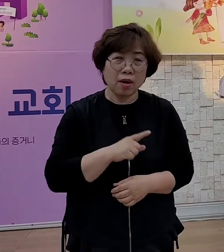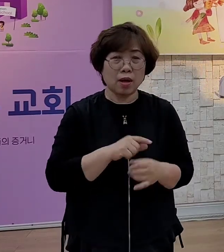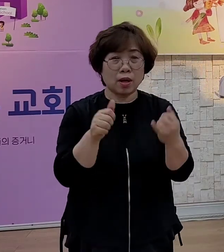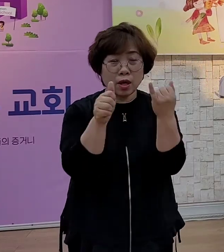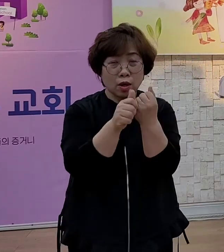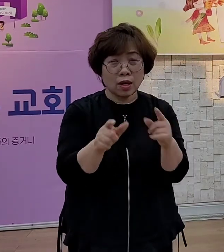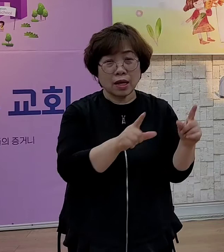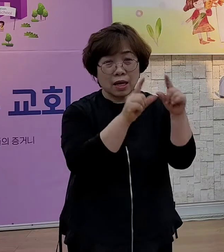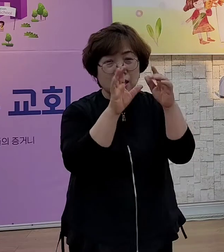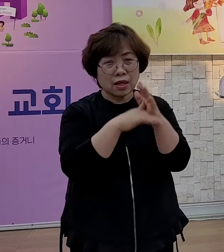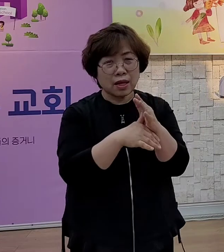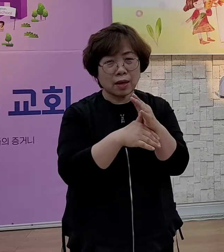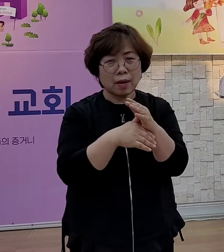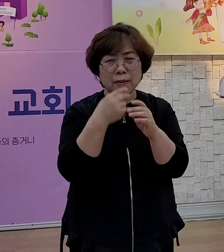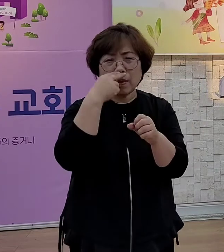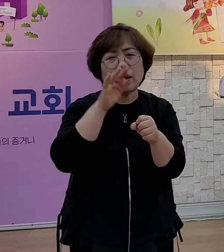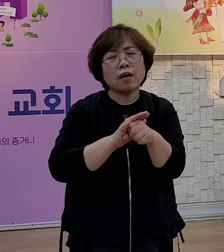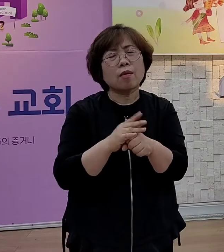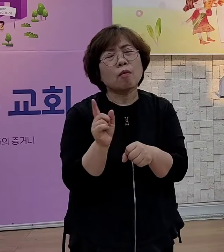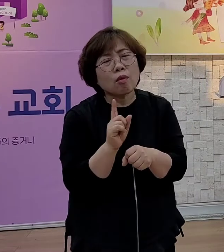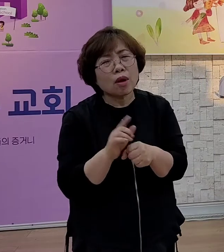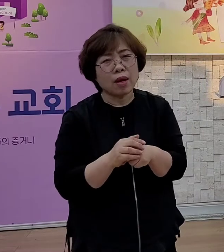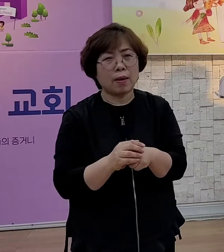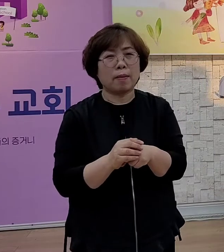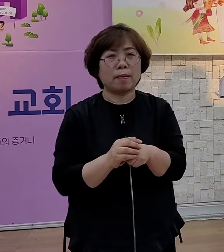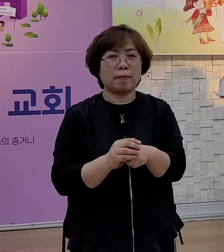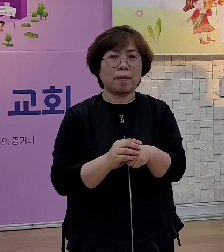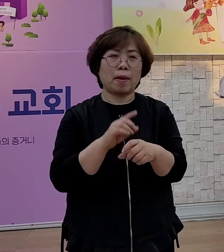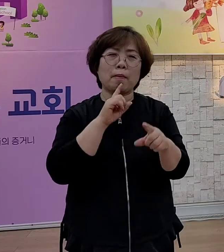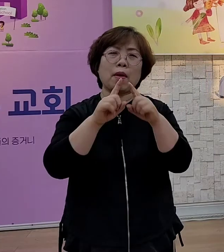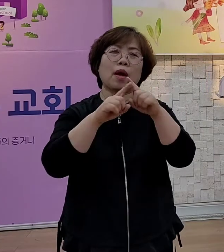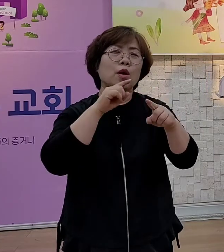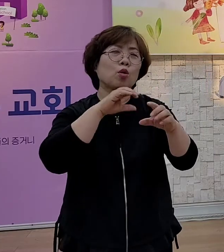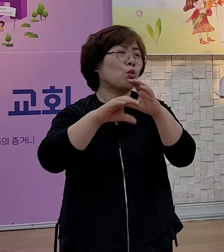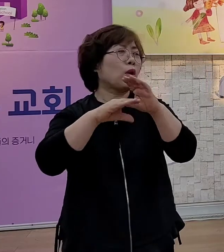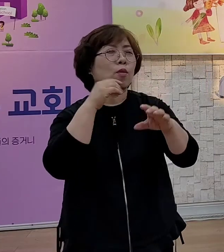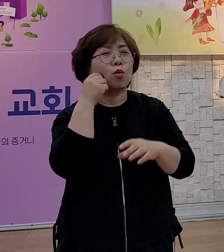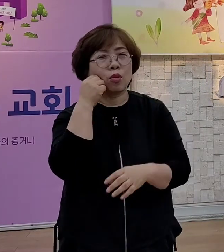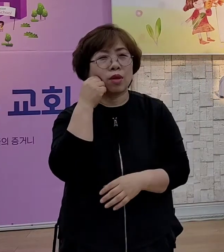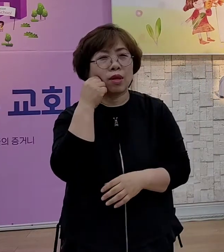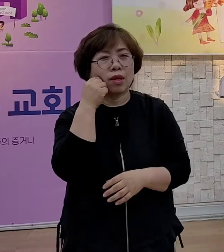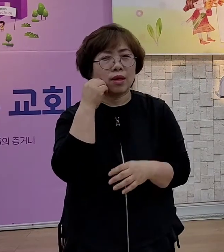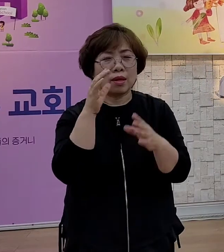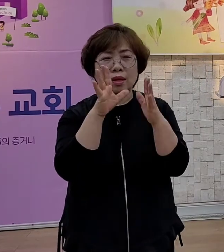제일 안 통합니까? 한번 물어보세요. 뭐가 안 통해요? 말이 안 통해요.